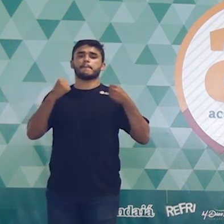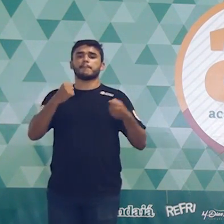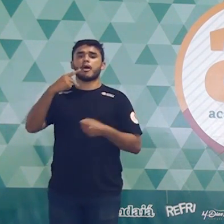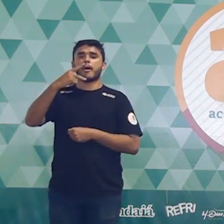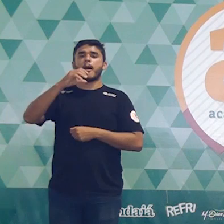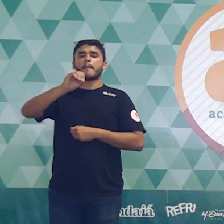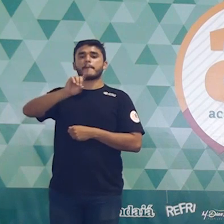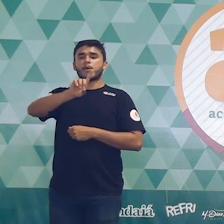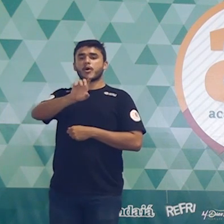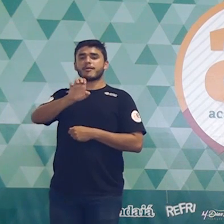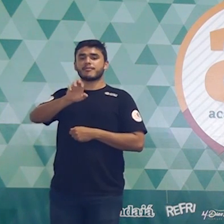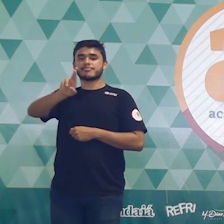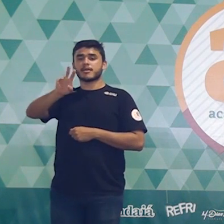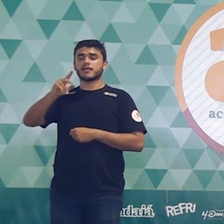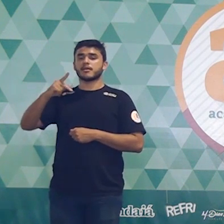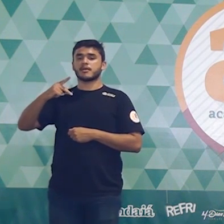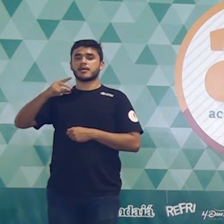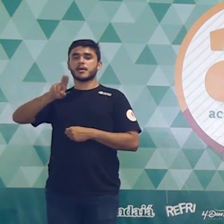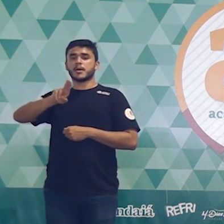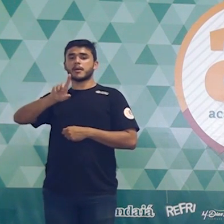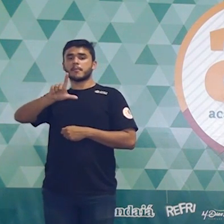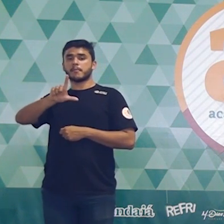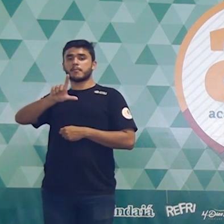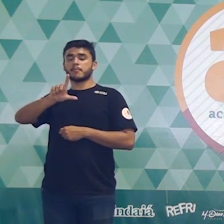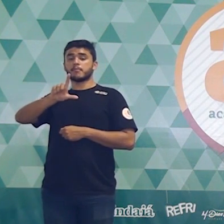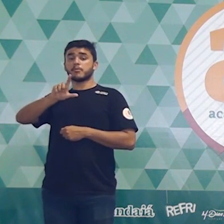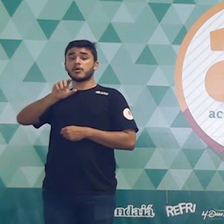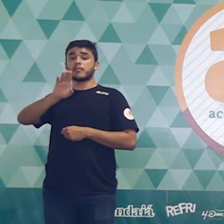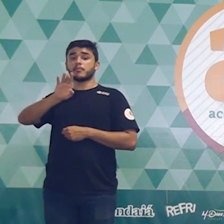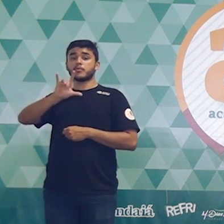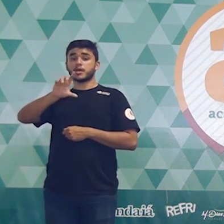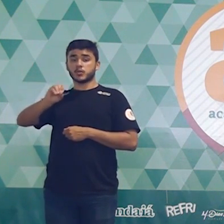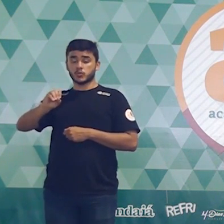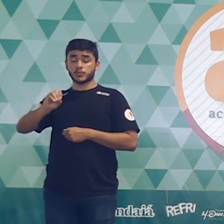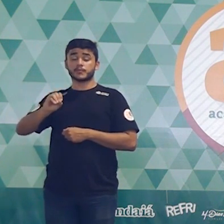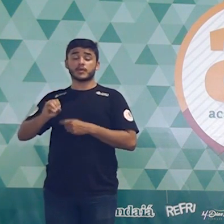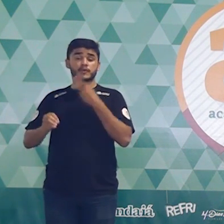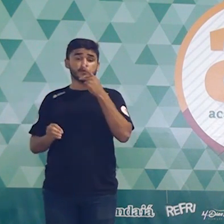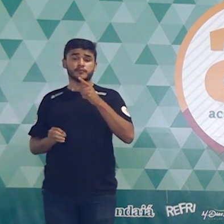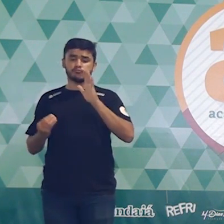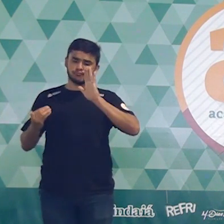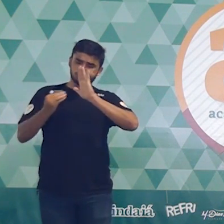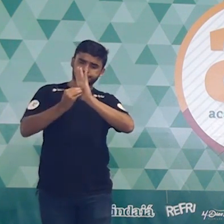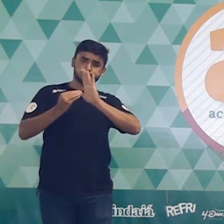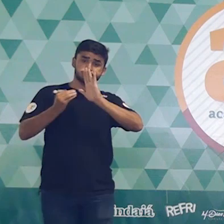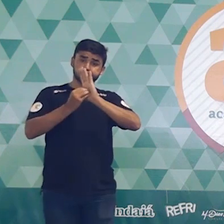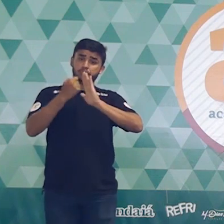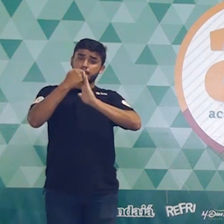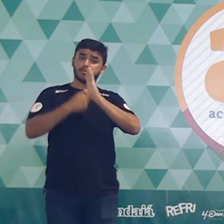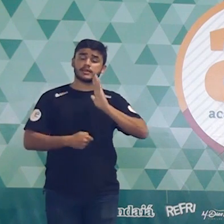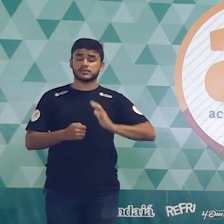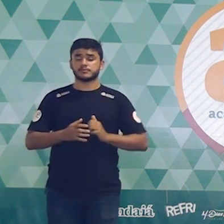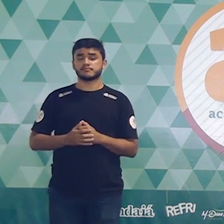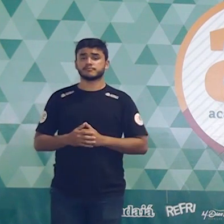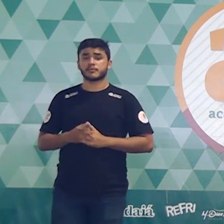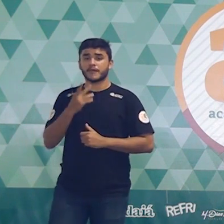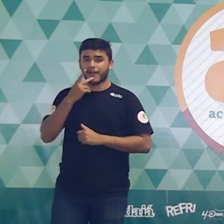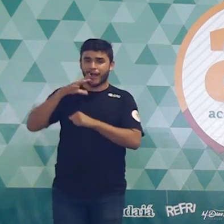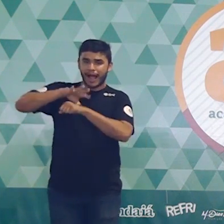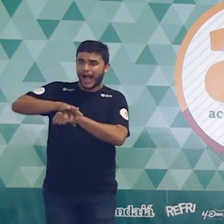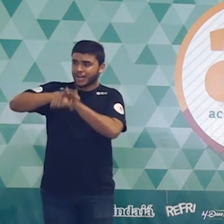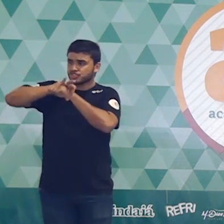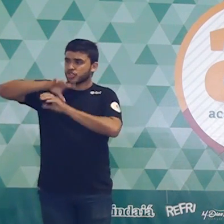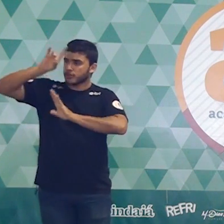O poder público isso, o governo isso. Se a gente quiser assim, a garantia de alguns